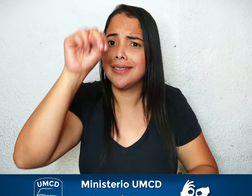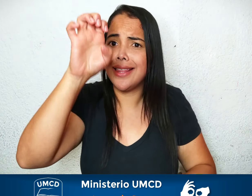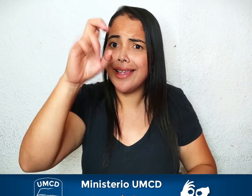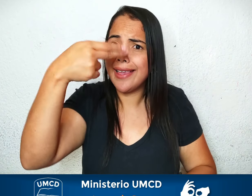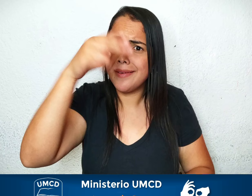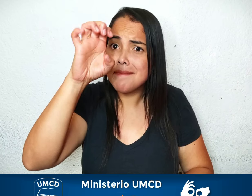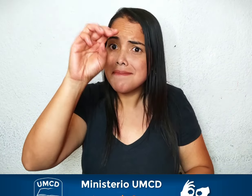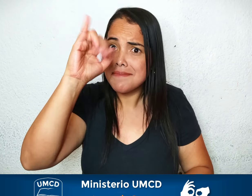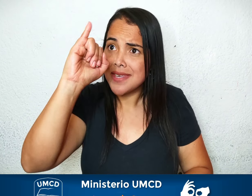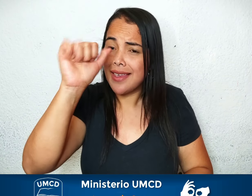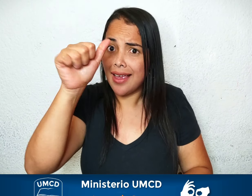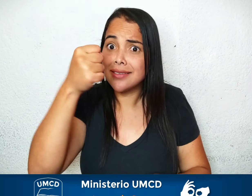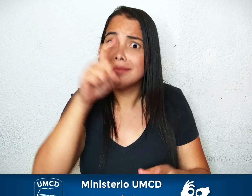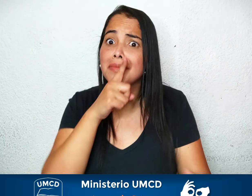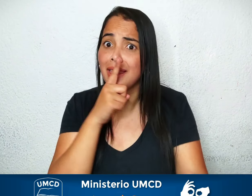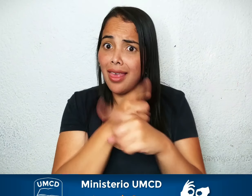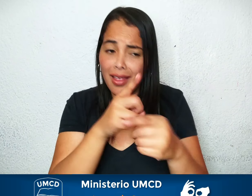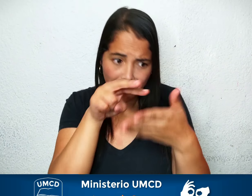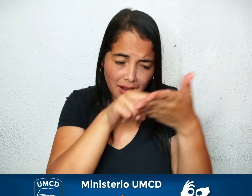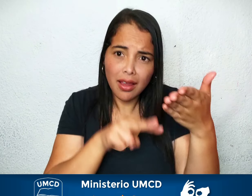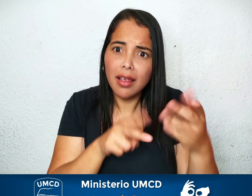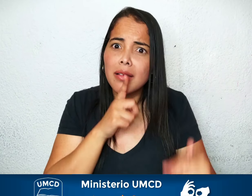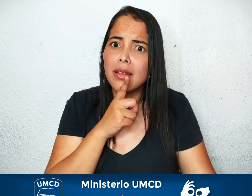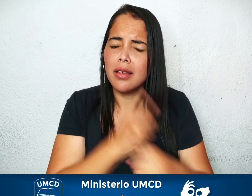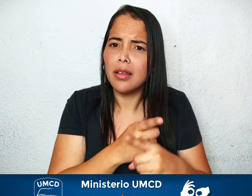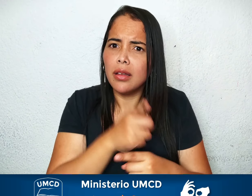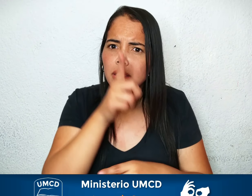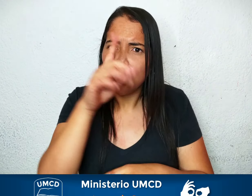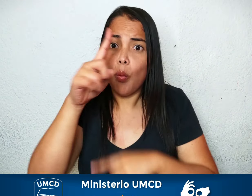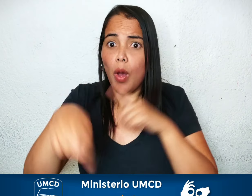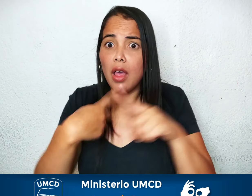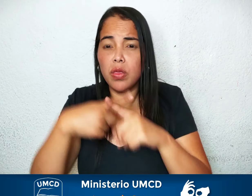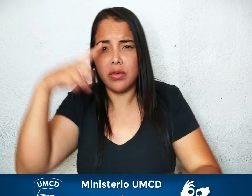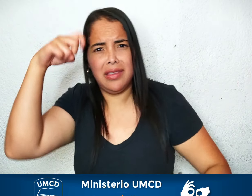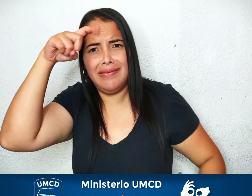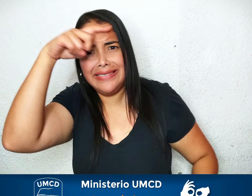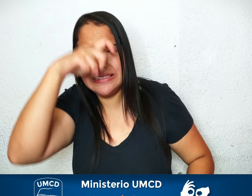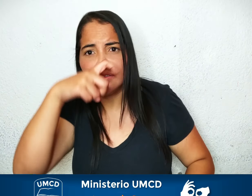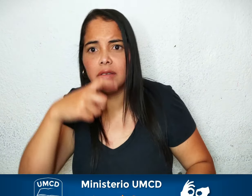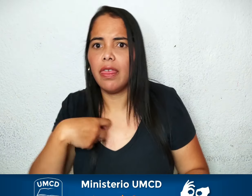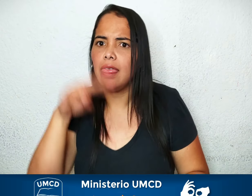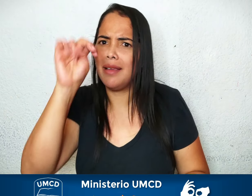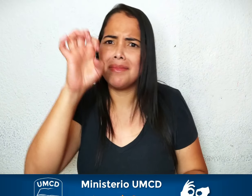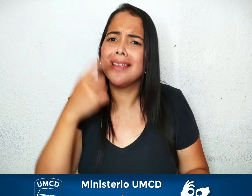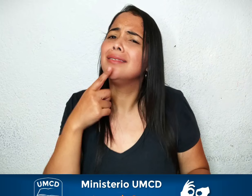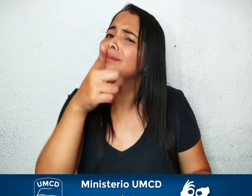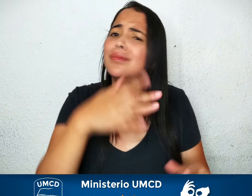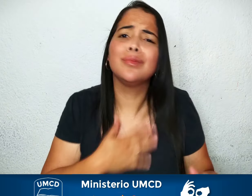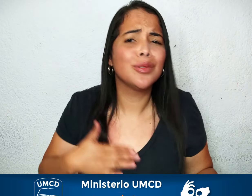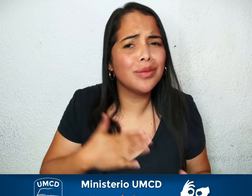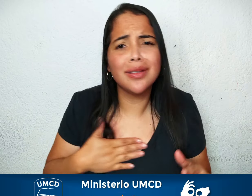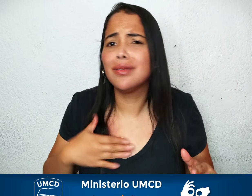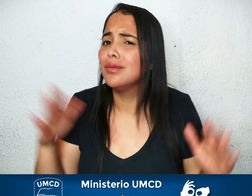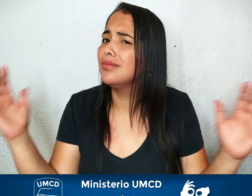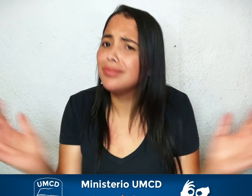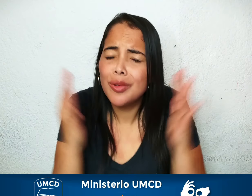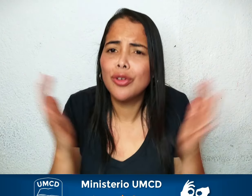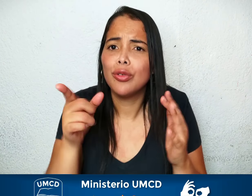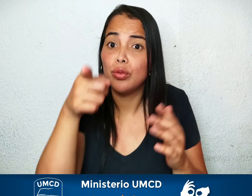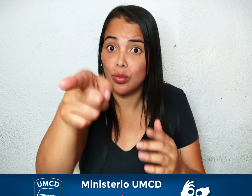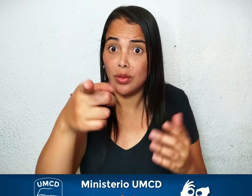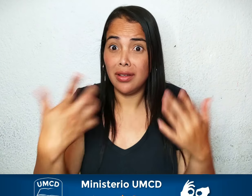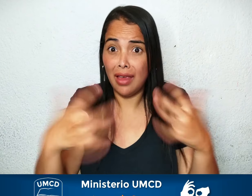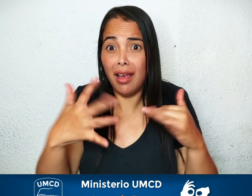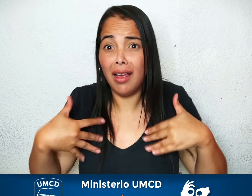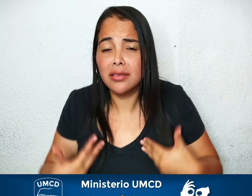capítulo 4 de Nehemías, que cada vez que se ponía más difícil la tarea, Nehemías le decía al pueblo: vamos a orar. Y